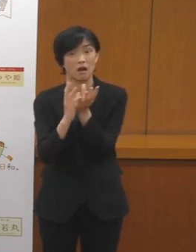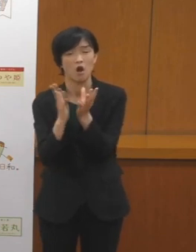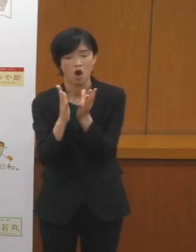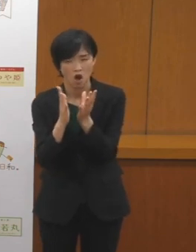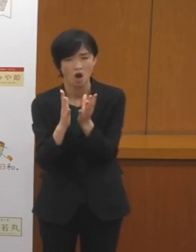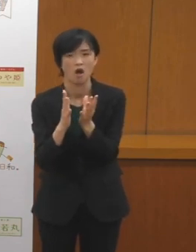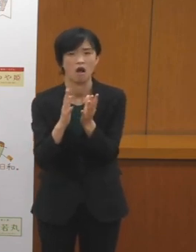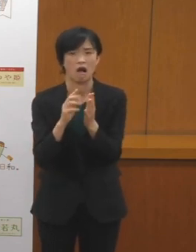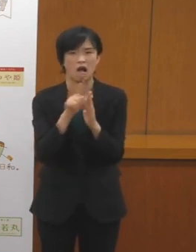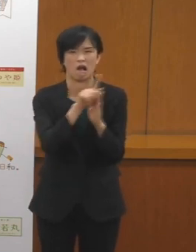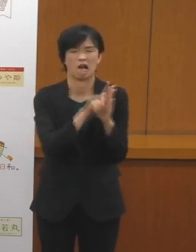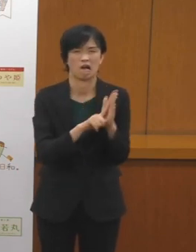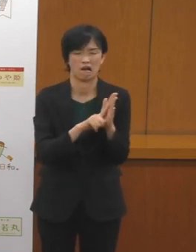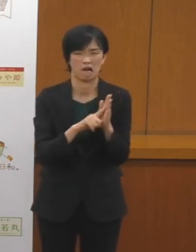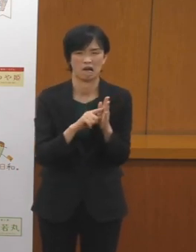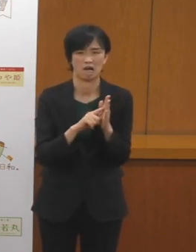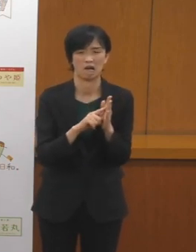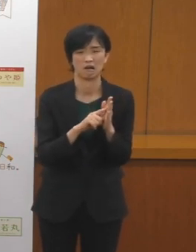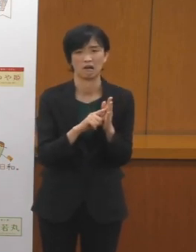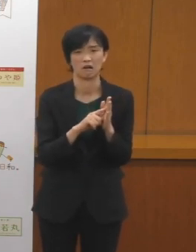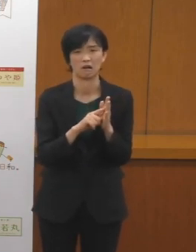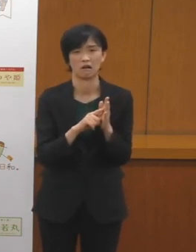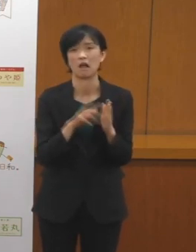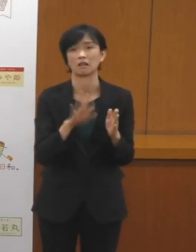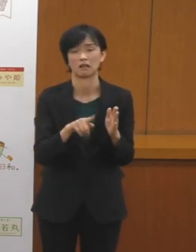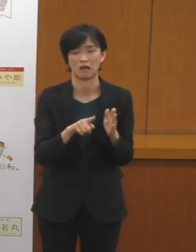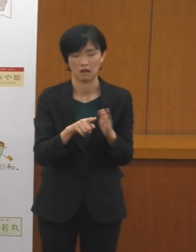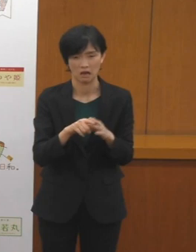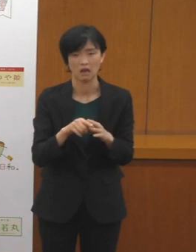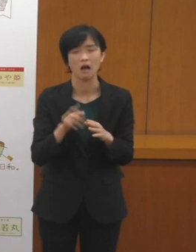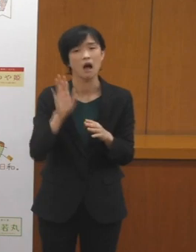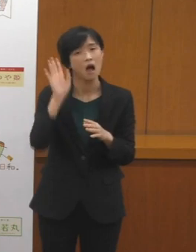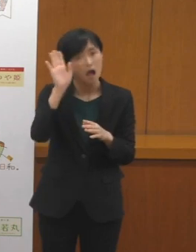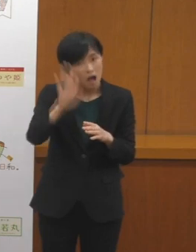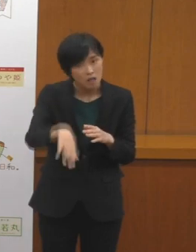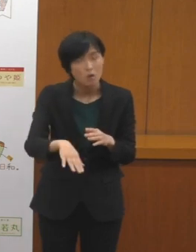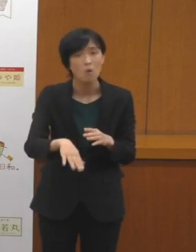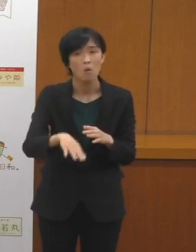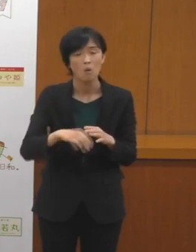ちょっと寒さにやられその後も